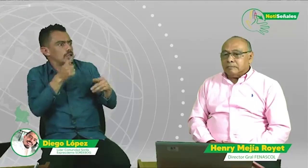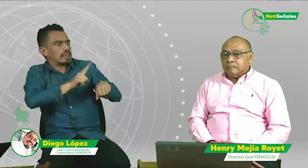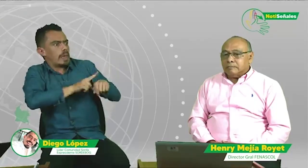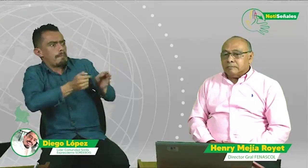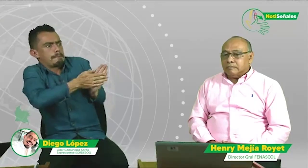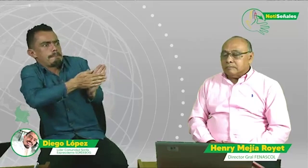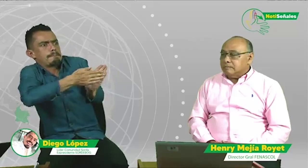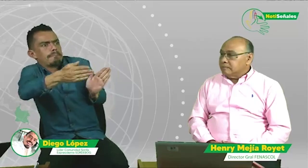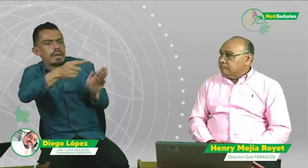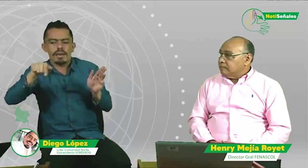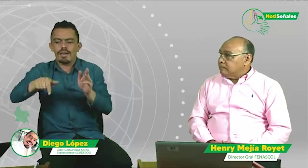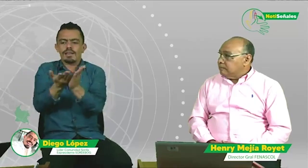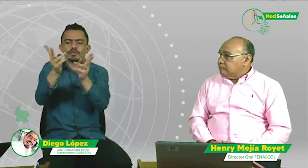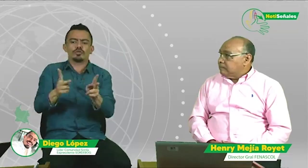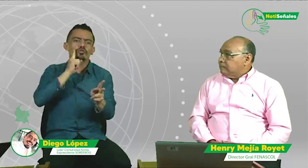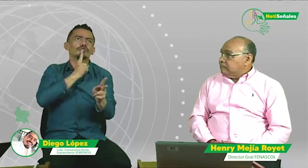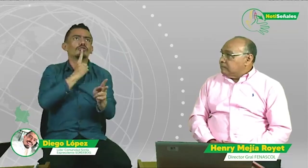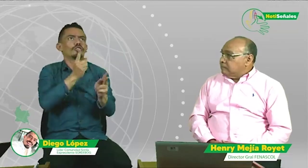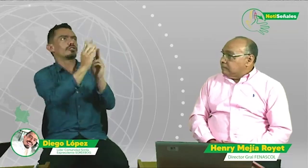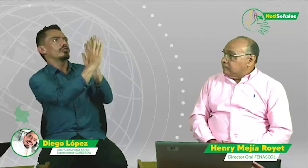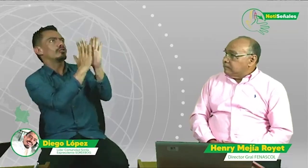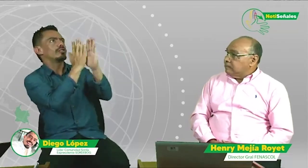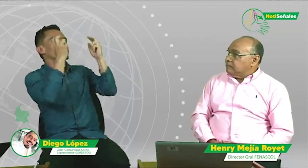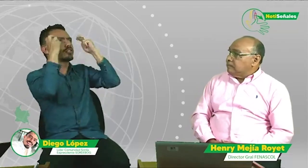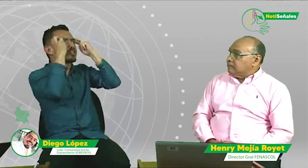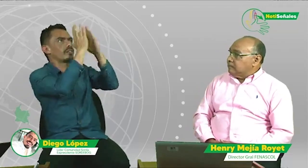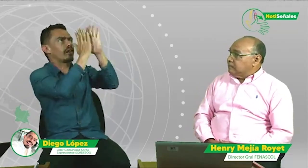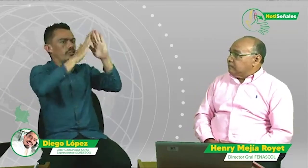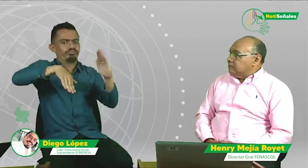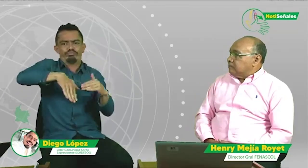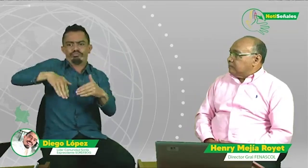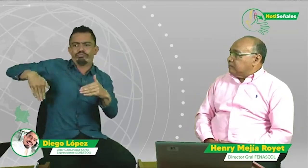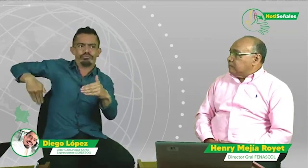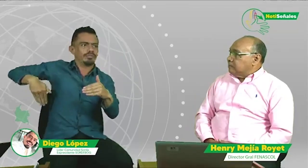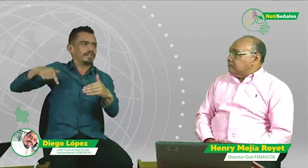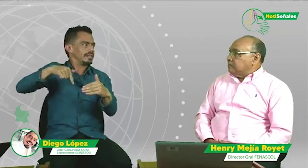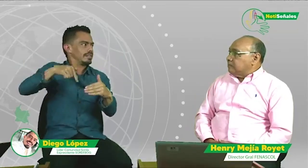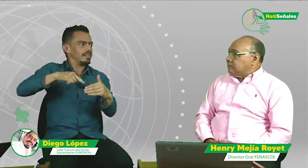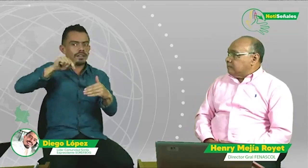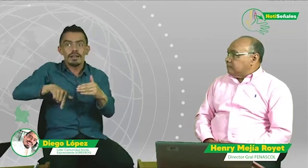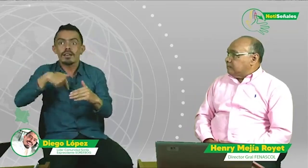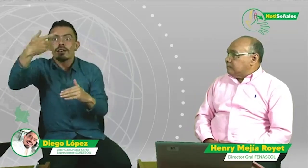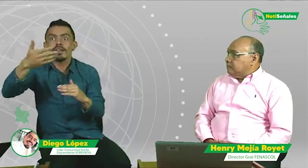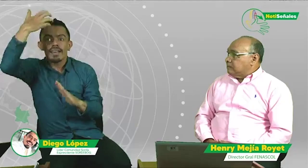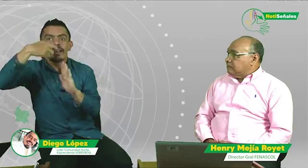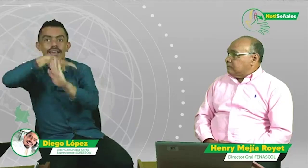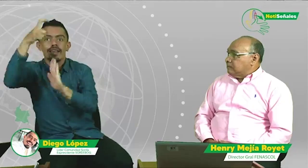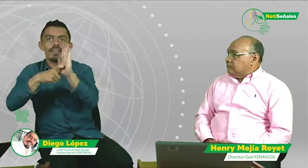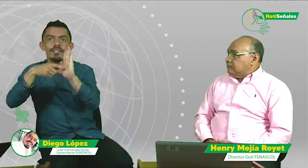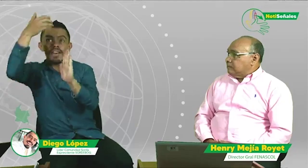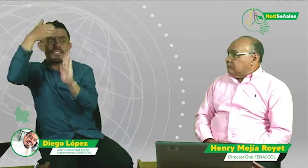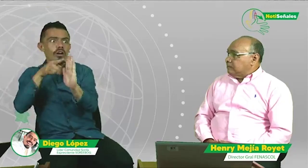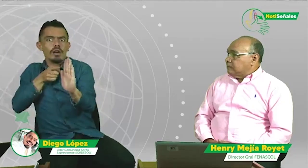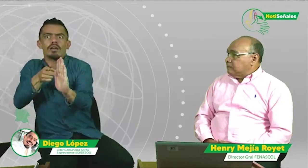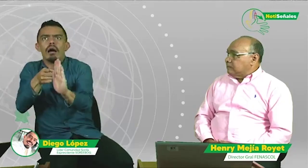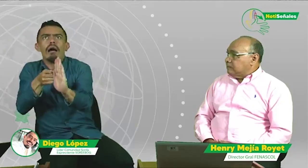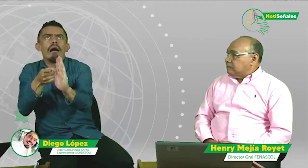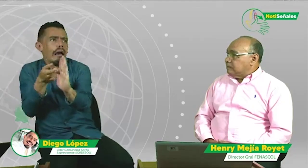un par de semanas, sino incluso meses. Y las personas sordas, todos los estudiantes sordos, pues están atrasándose totalmente en